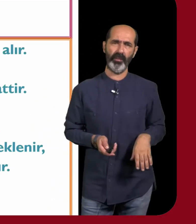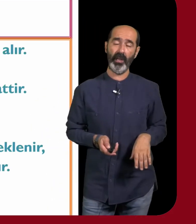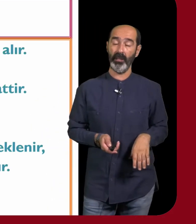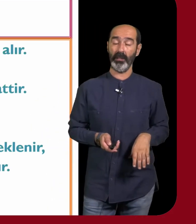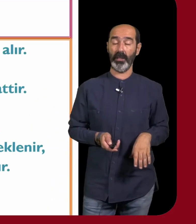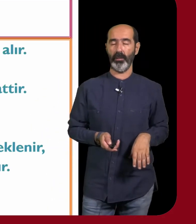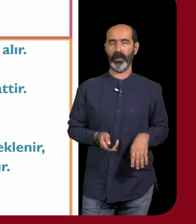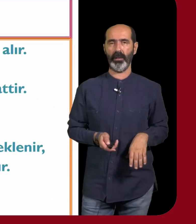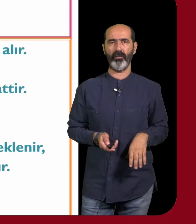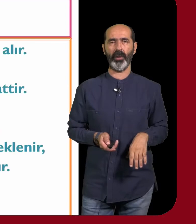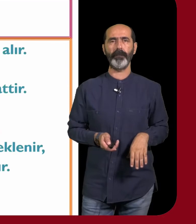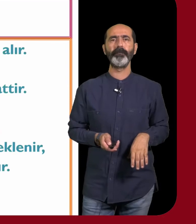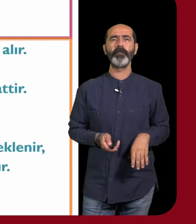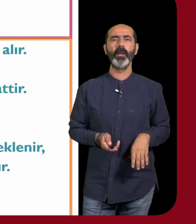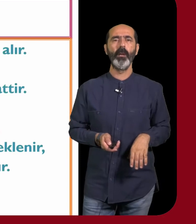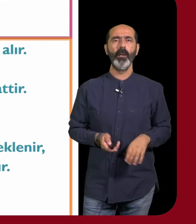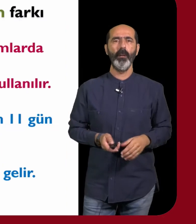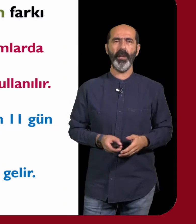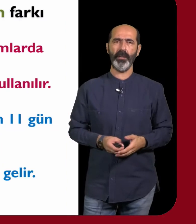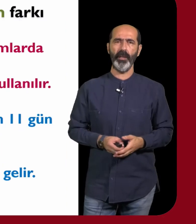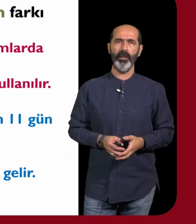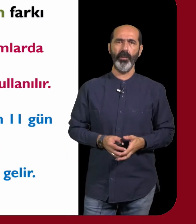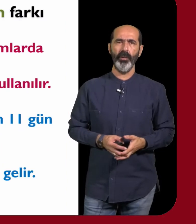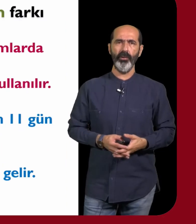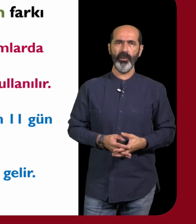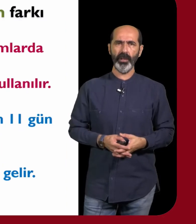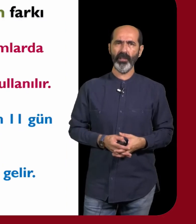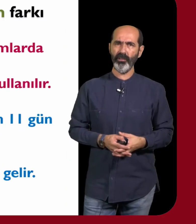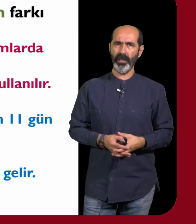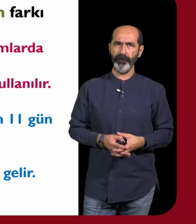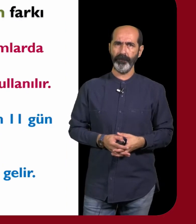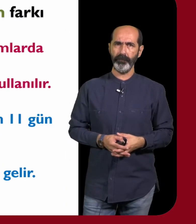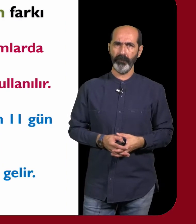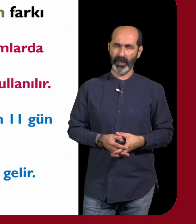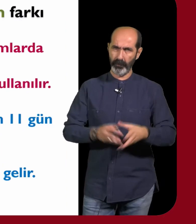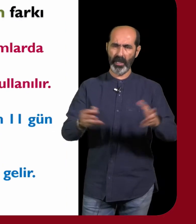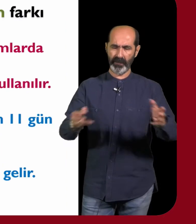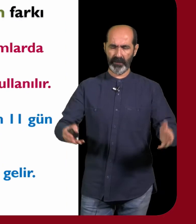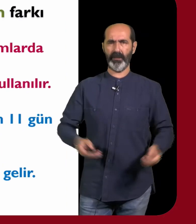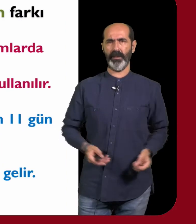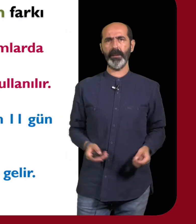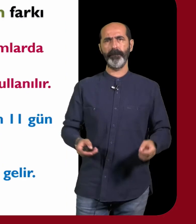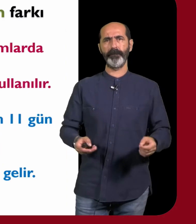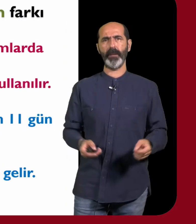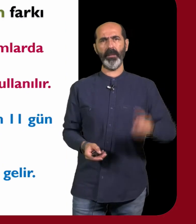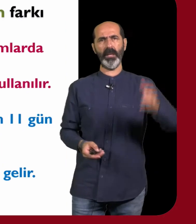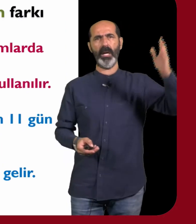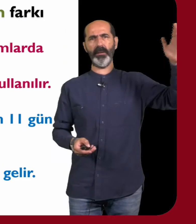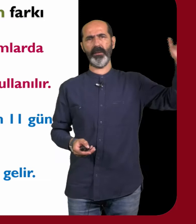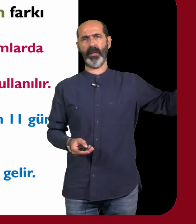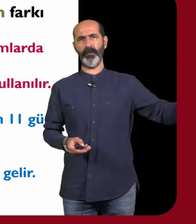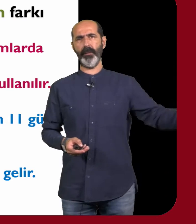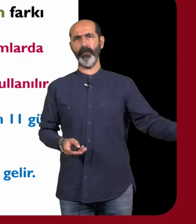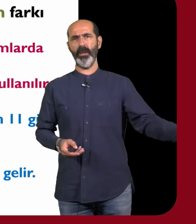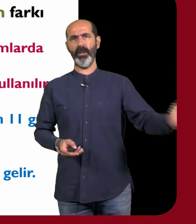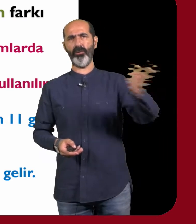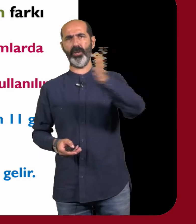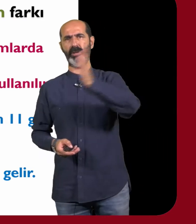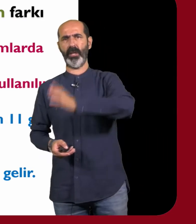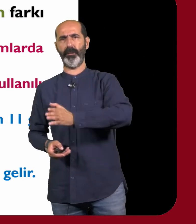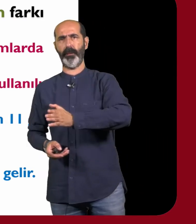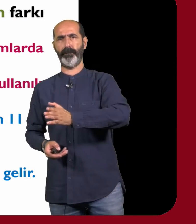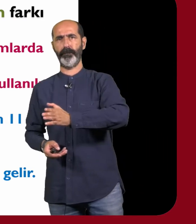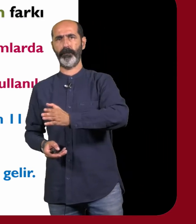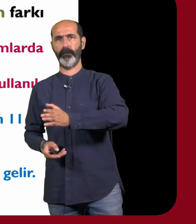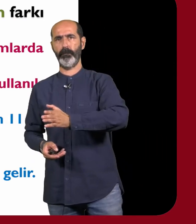karşımıza geliyor arkadaşlar belki yine geçelim demin bahsettik Miladi takvim